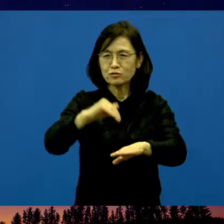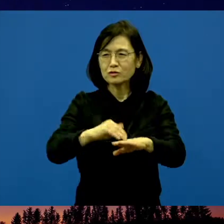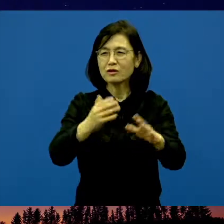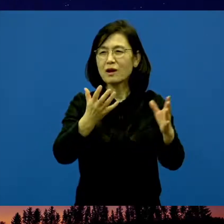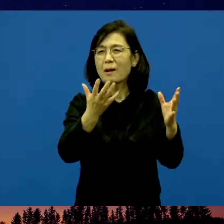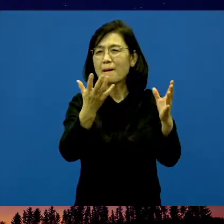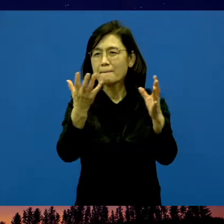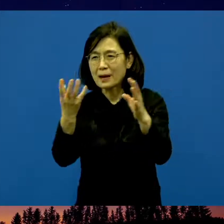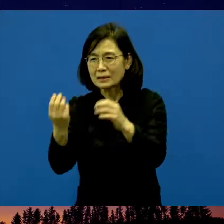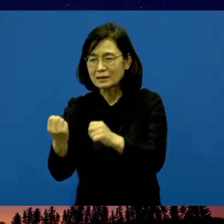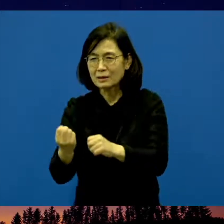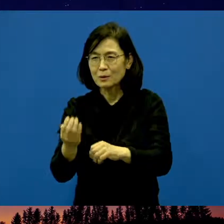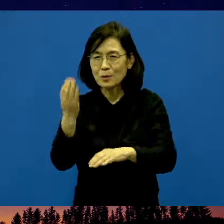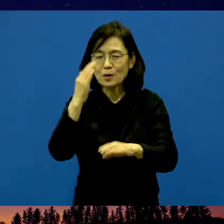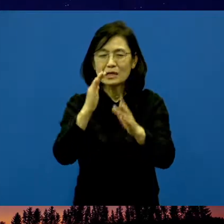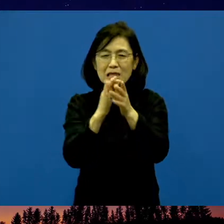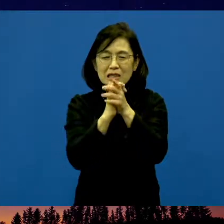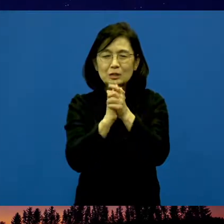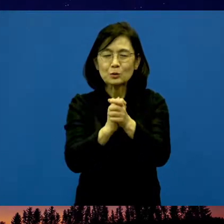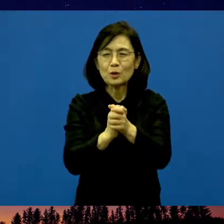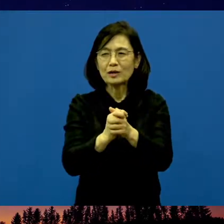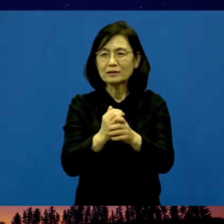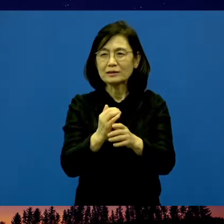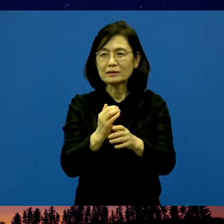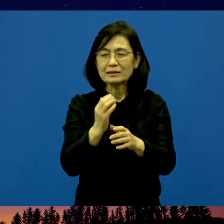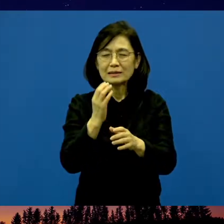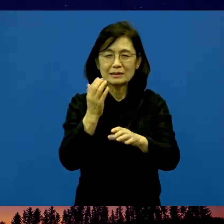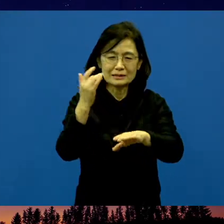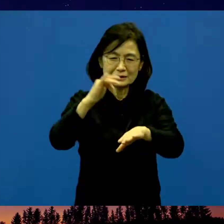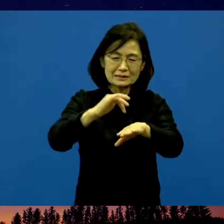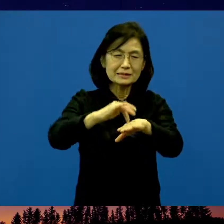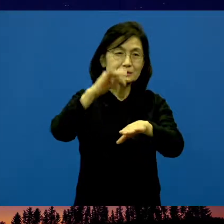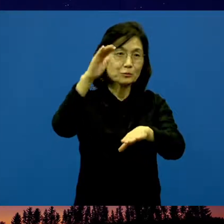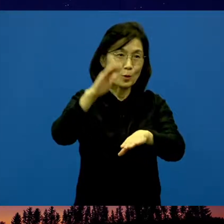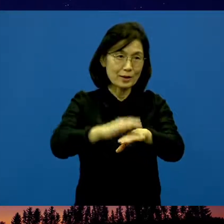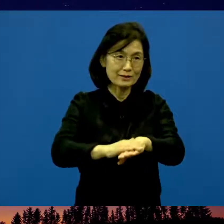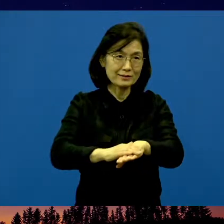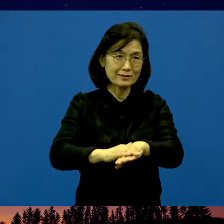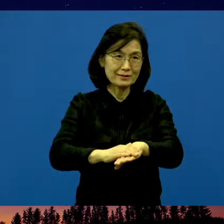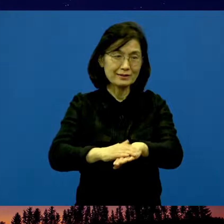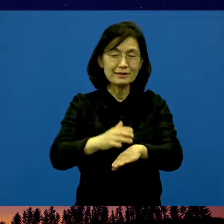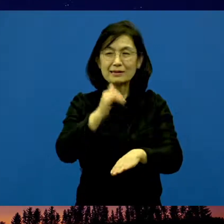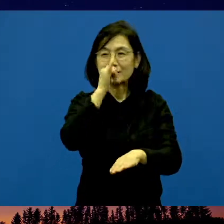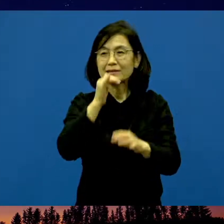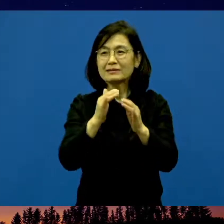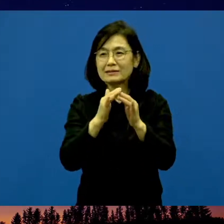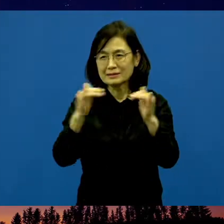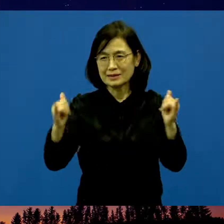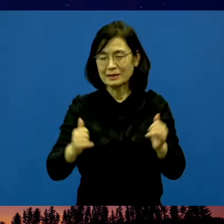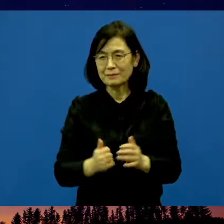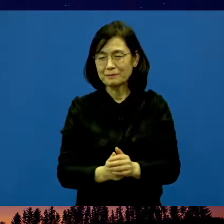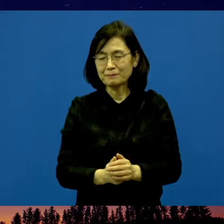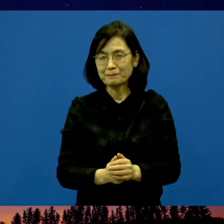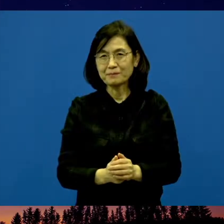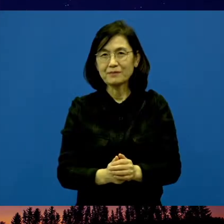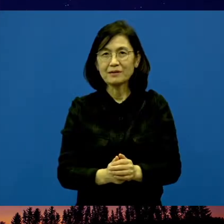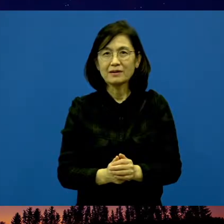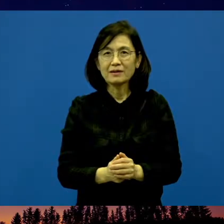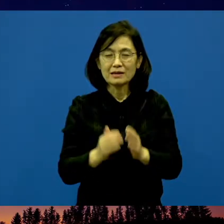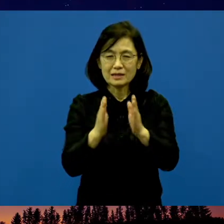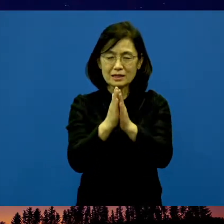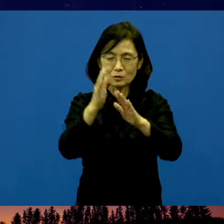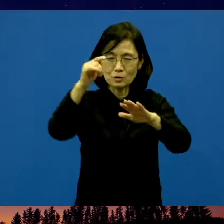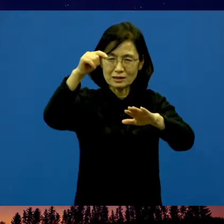많이 익으신 분들이 많이 나오시리라고 생각하지만 그러나 여러분 이 기도가 깊어지는 것은 여러분